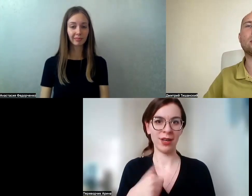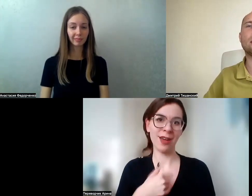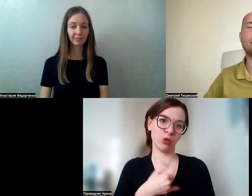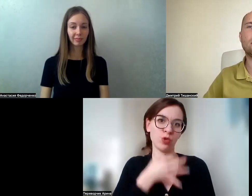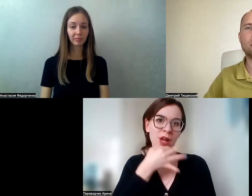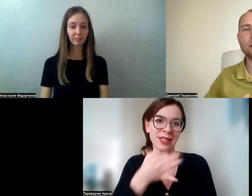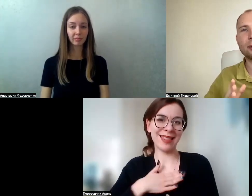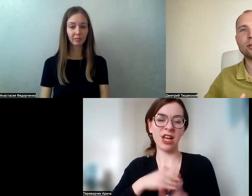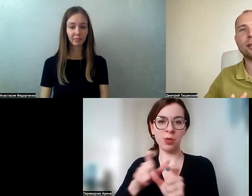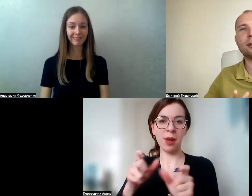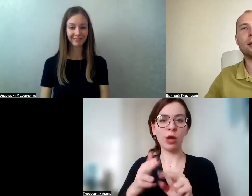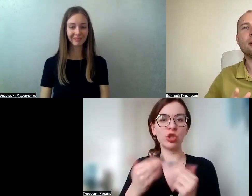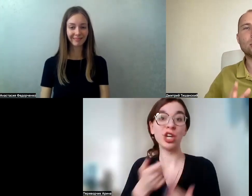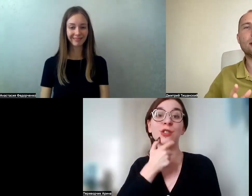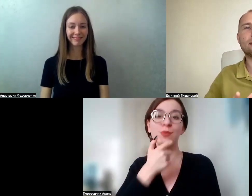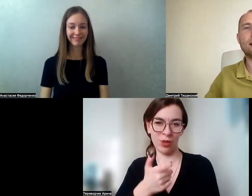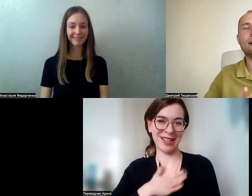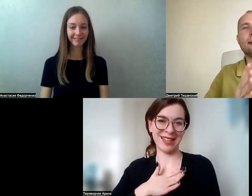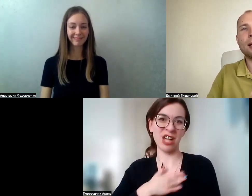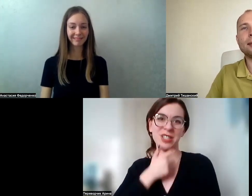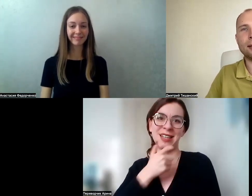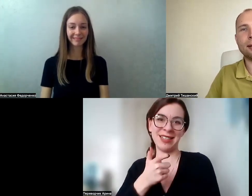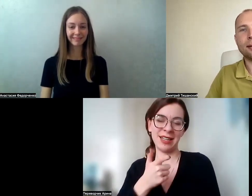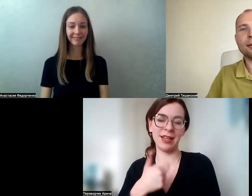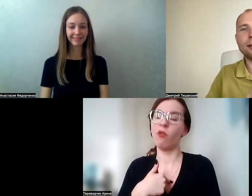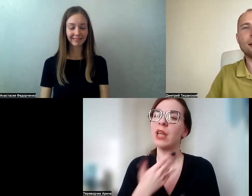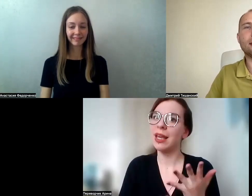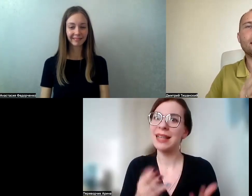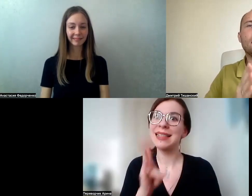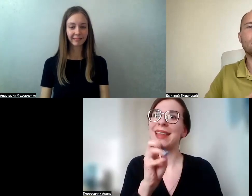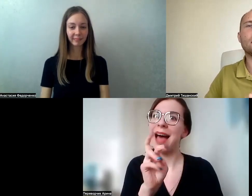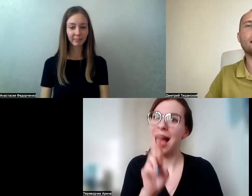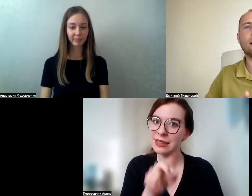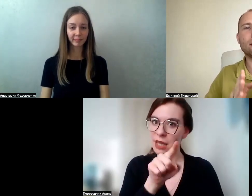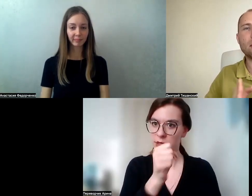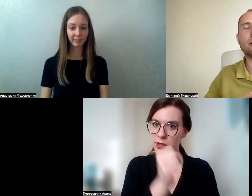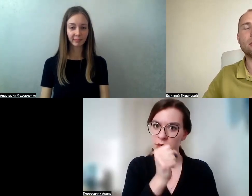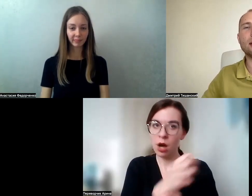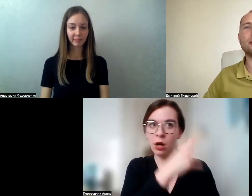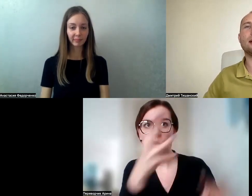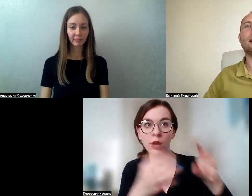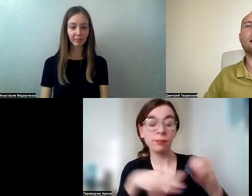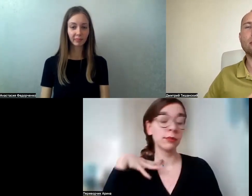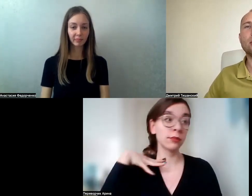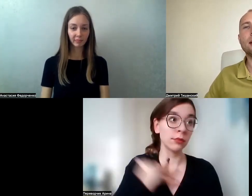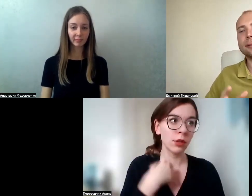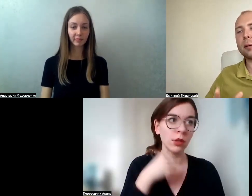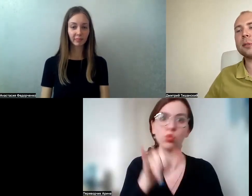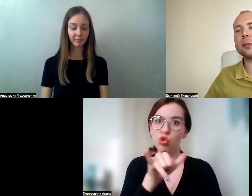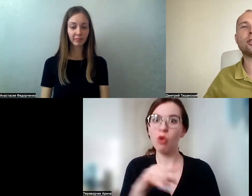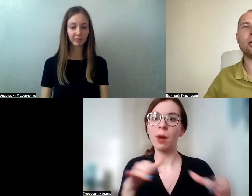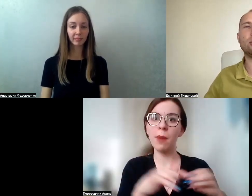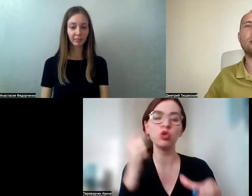ребятам, которые нас сейчас смотрят, наши зрители, друзья, если Настя делает такие результаты, и в команде у Насти глухие